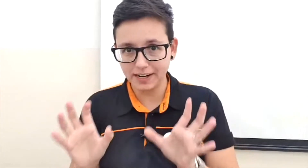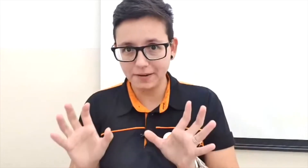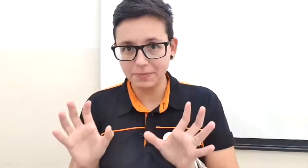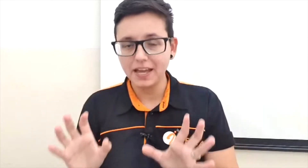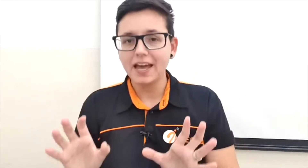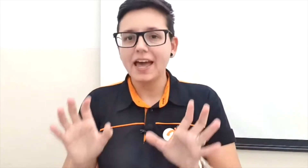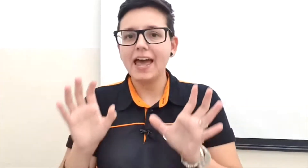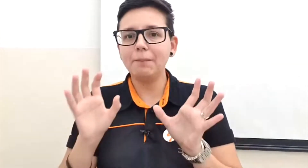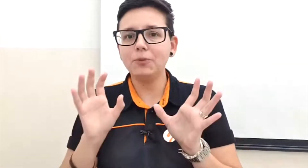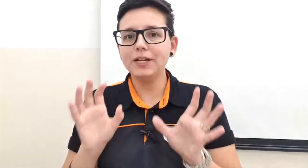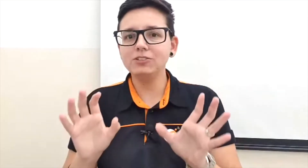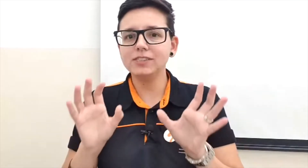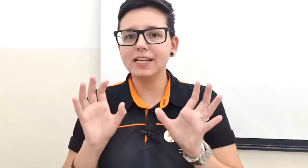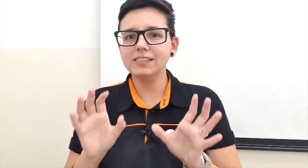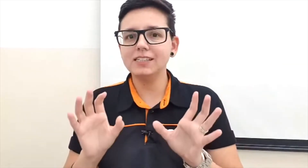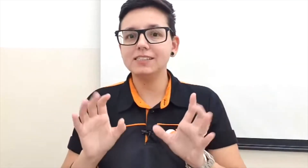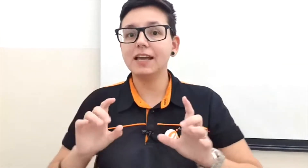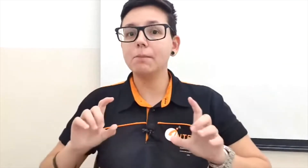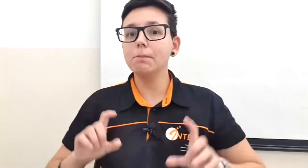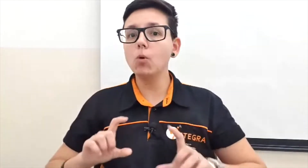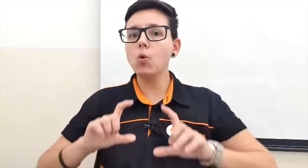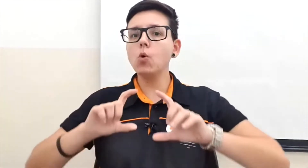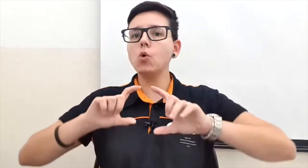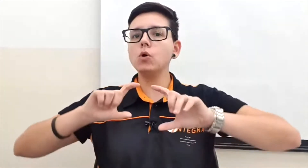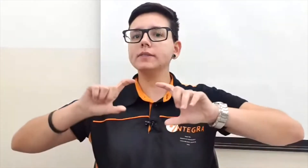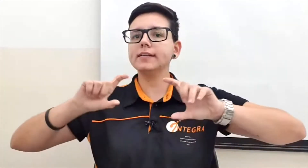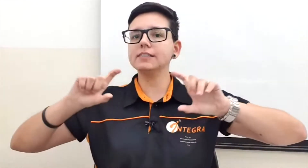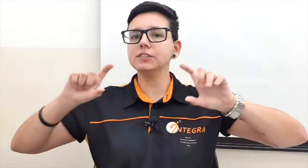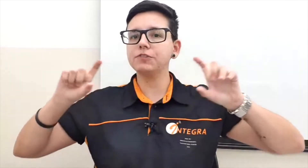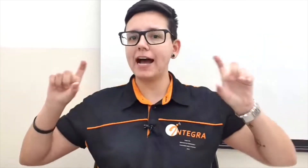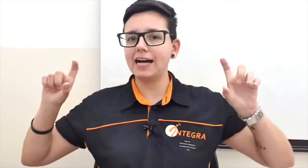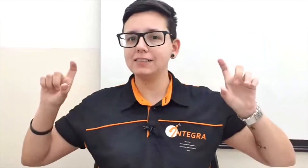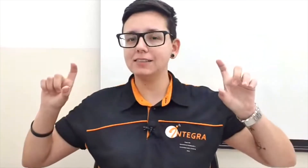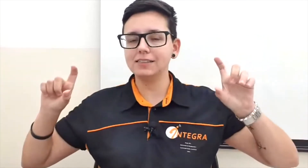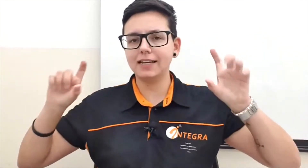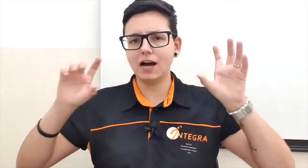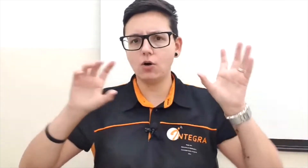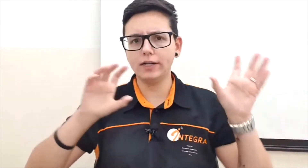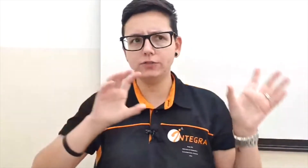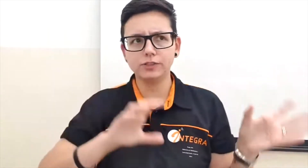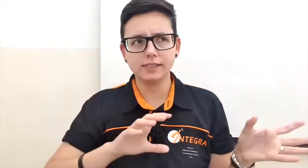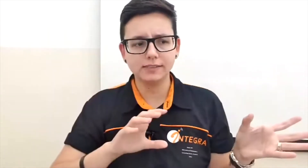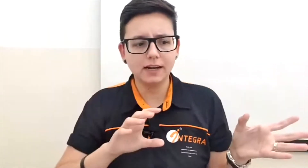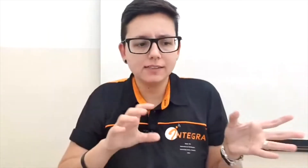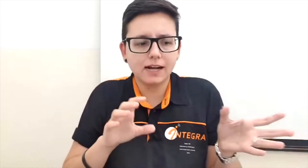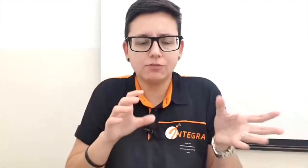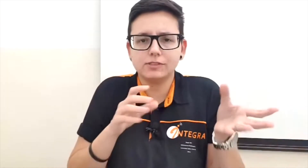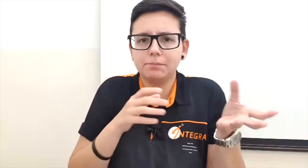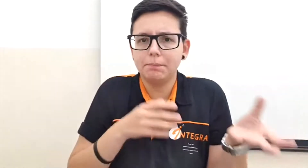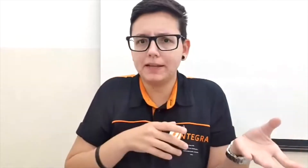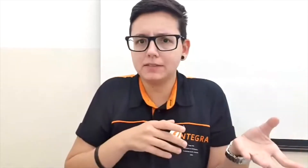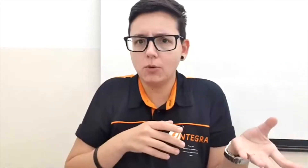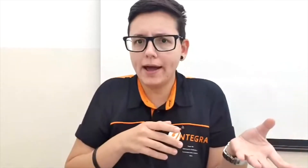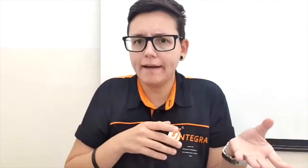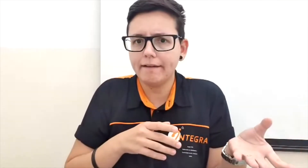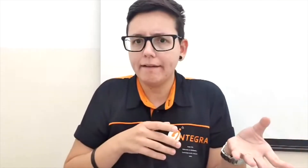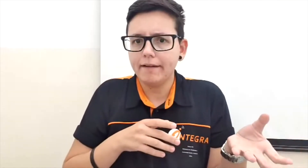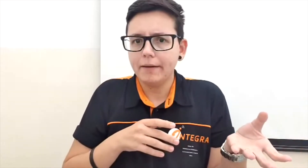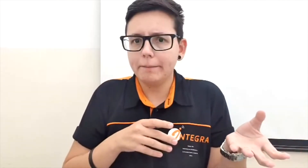entender? É por isso que existem muitas frases que na hora de você sinalizar, você pensa, ué, mas